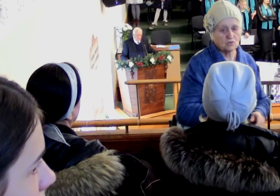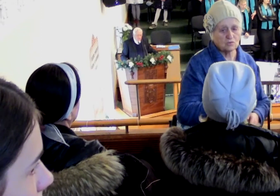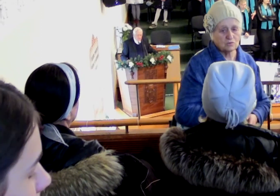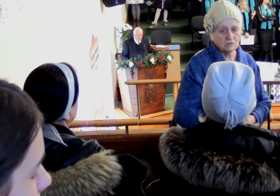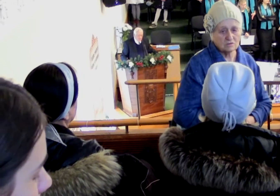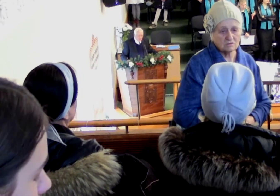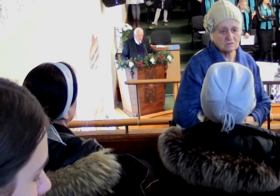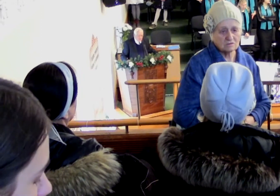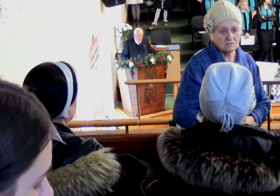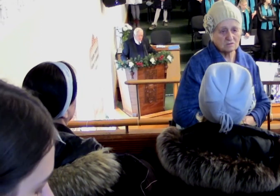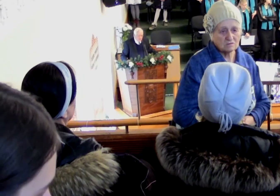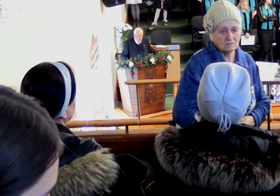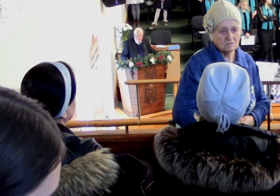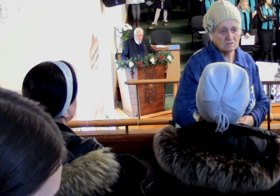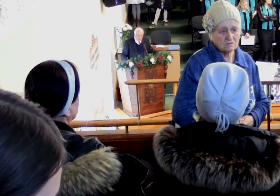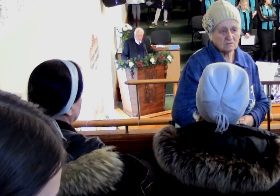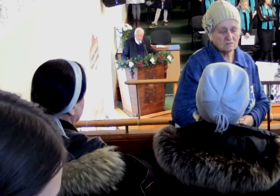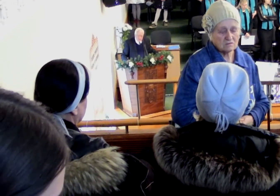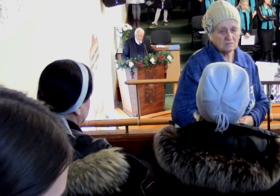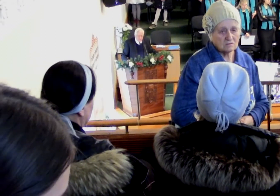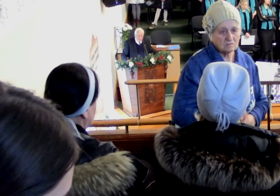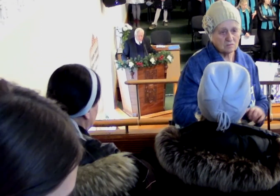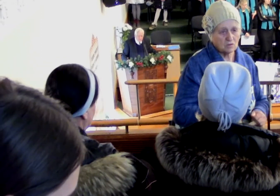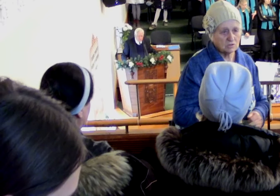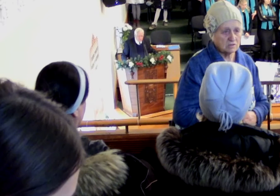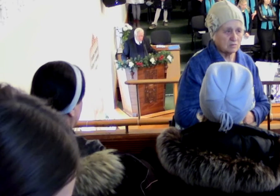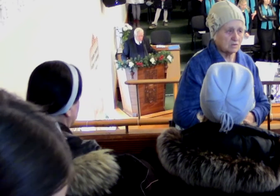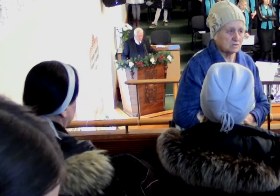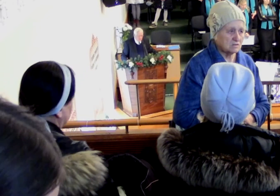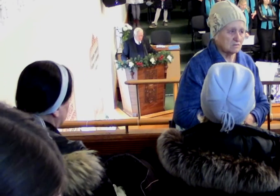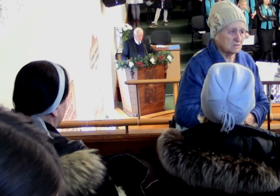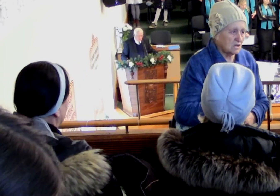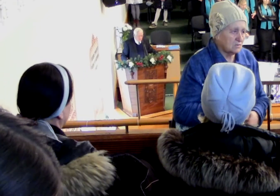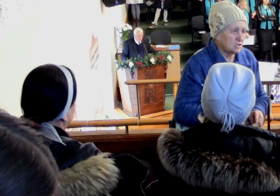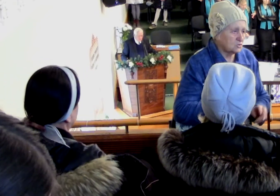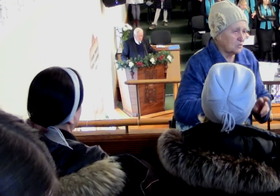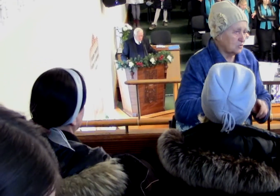день не в ваших руках. Завтрашний день не в моих руках.